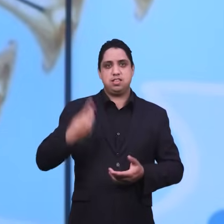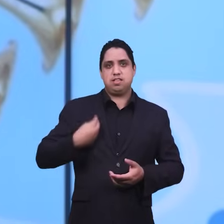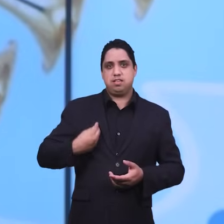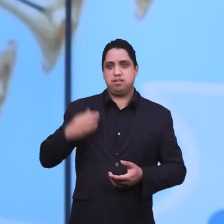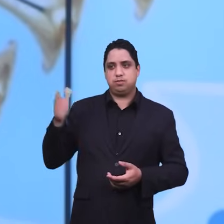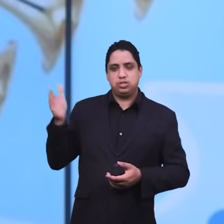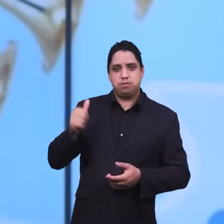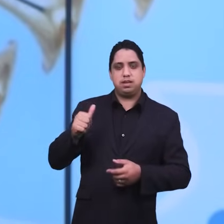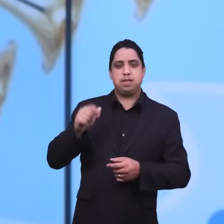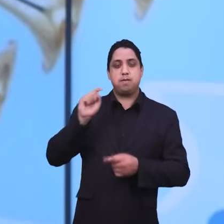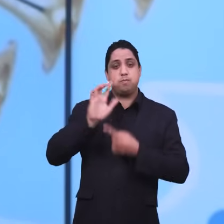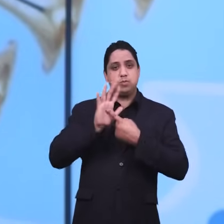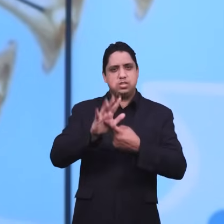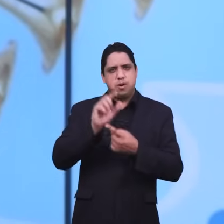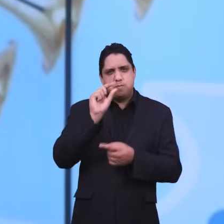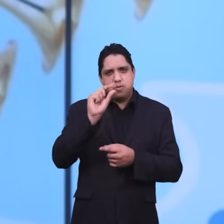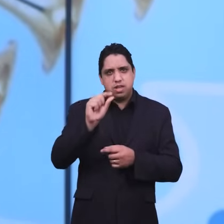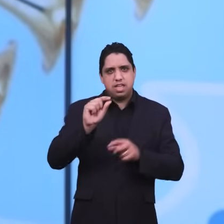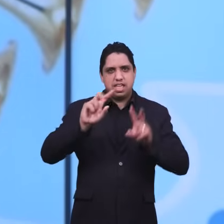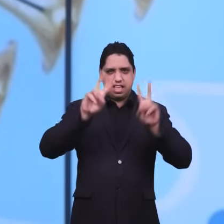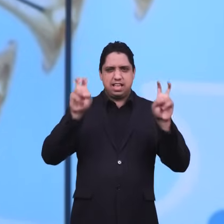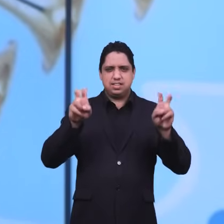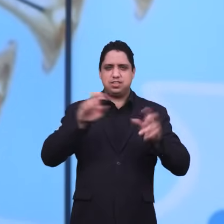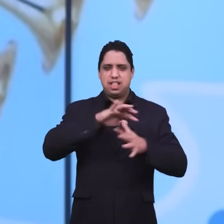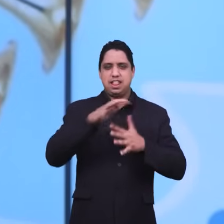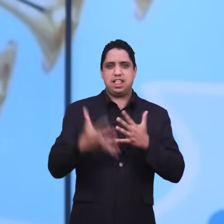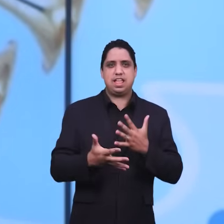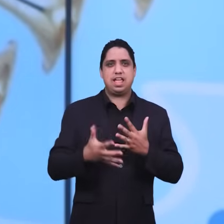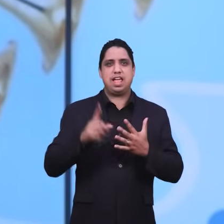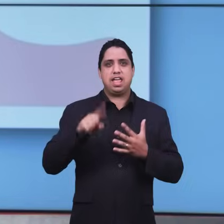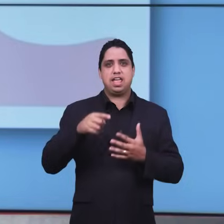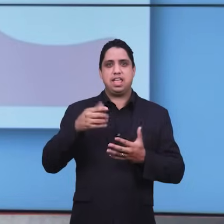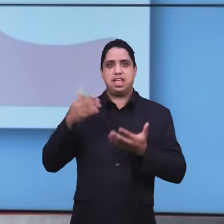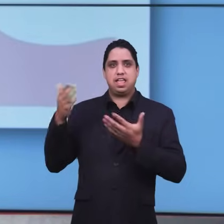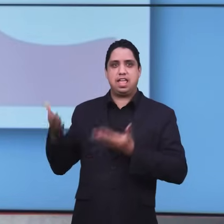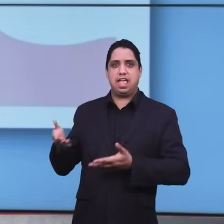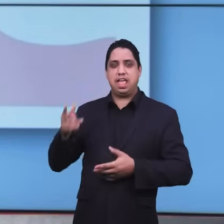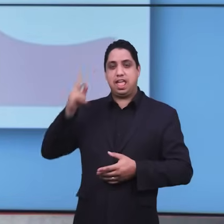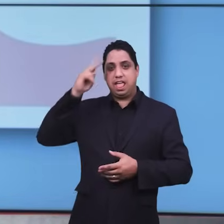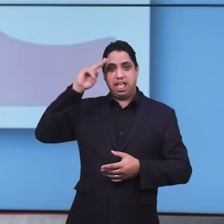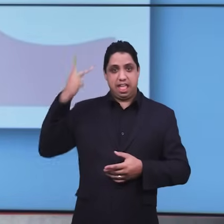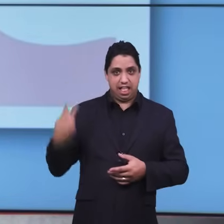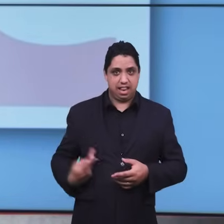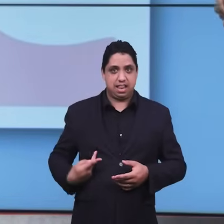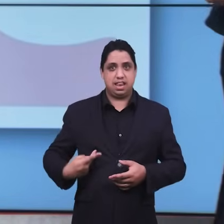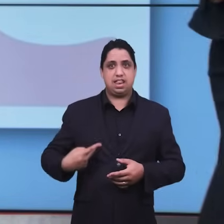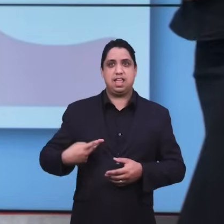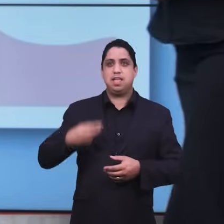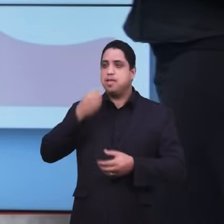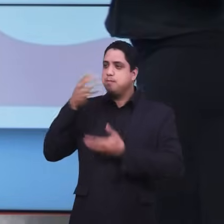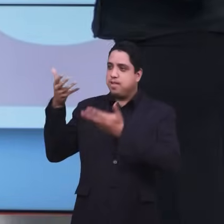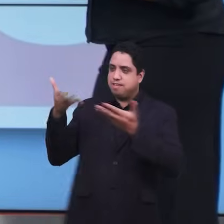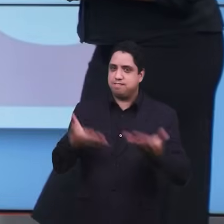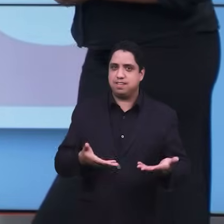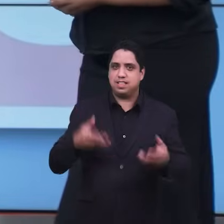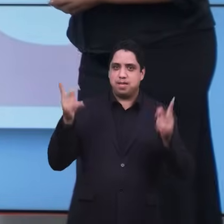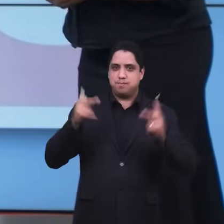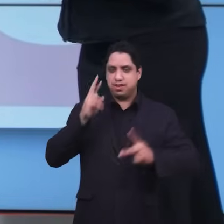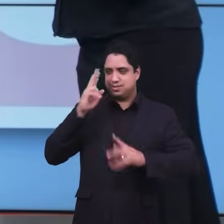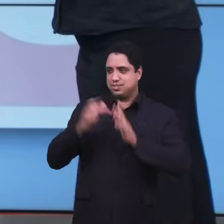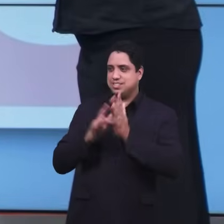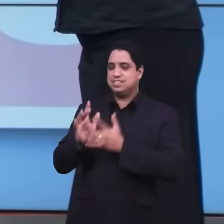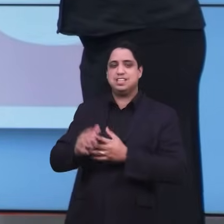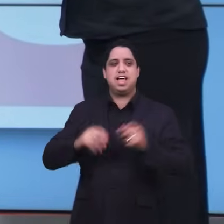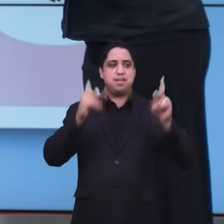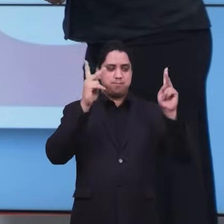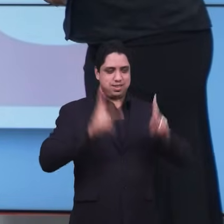hoje para dar uma palhinha para você acerca dessa língua tão importante é a Helena. Helena, seja bem-vinda. Paz do Senhor Jesus. Seja bem-vinda,